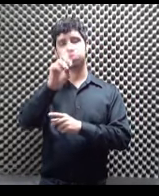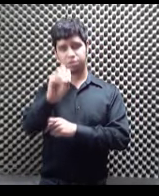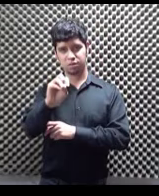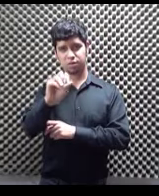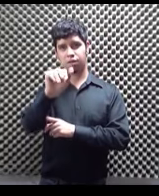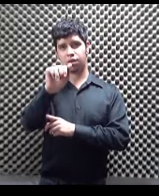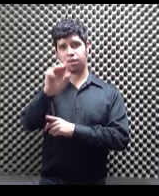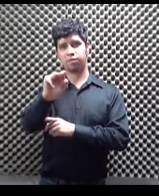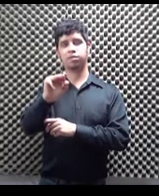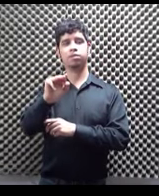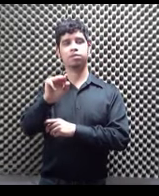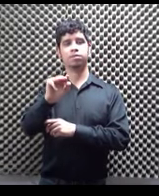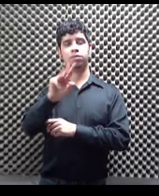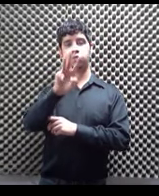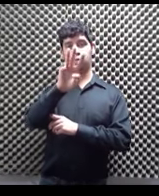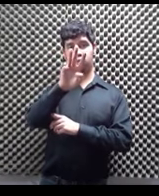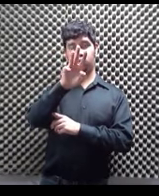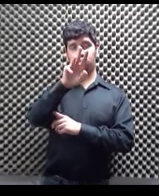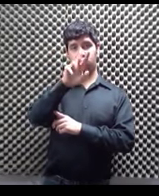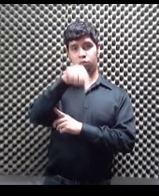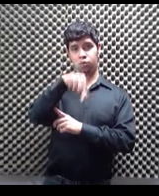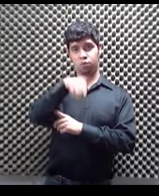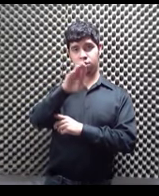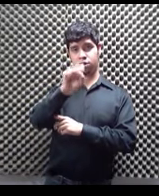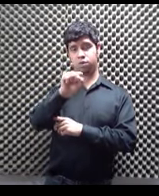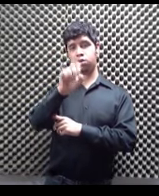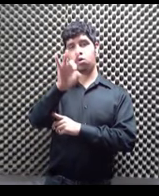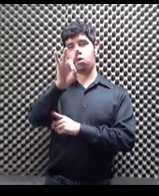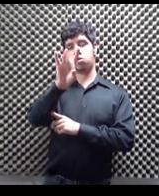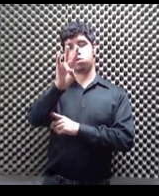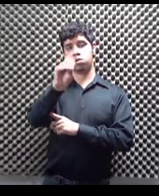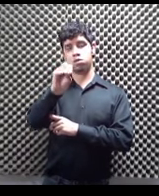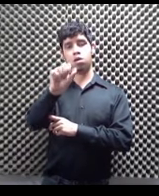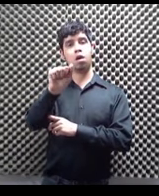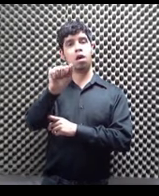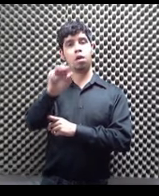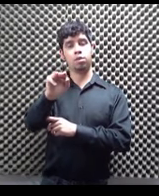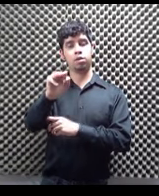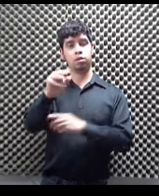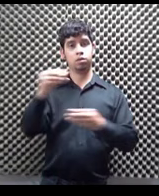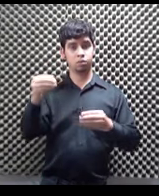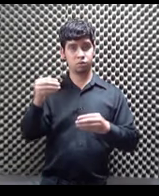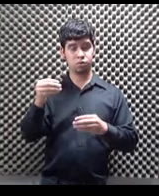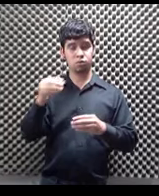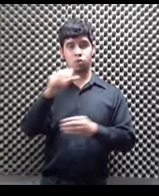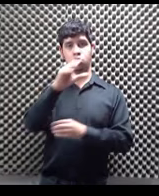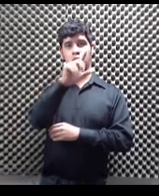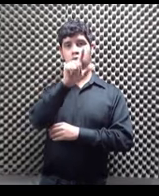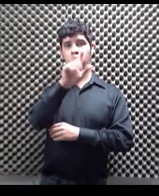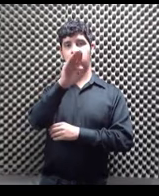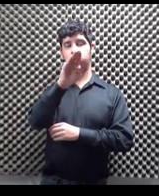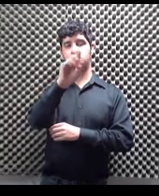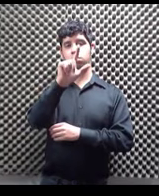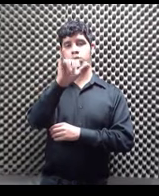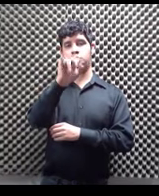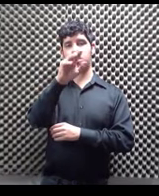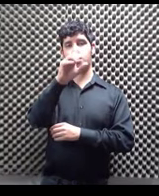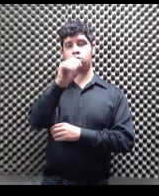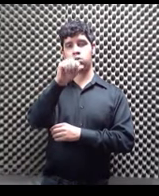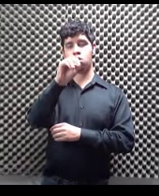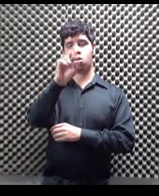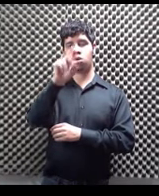870. ¡Qué poca vergüenza! WQBS 870 AM y en cuarzoblanco.org,